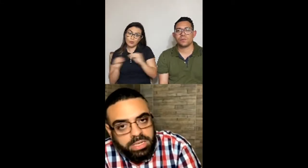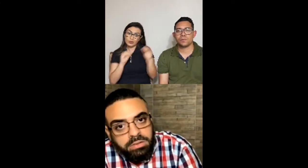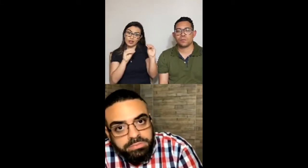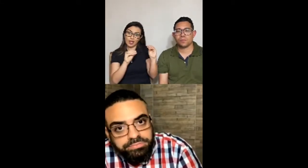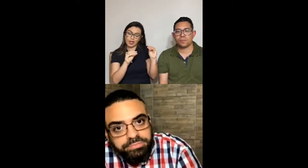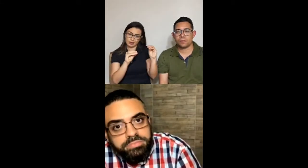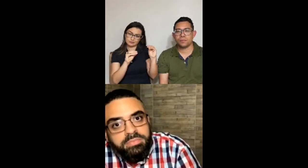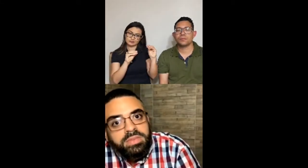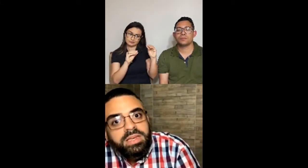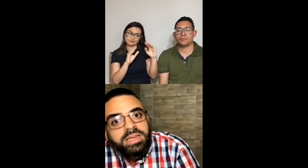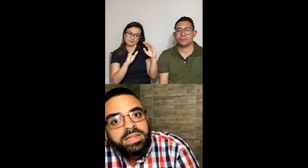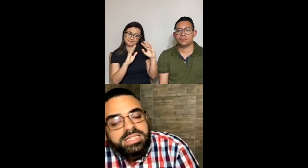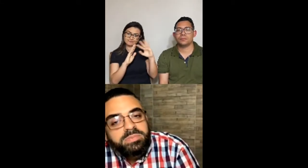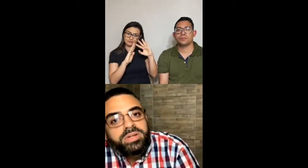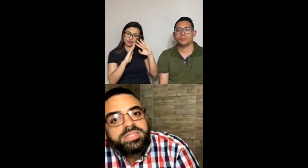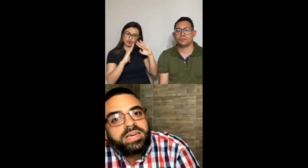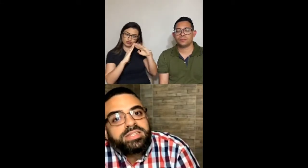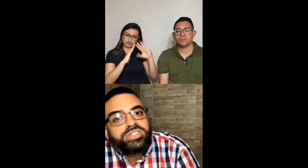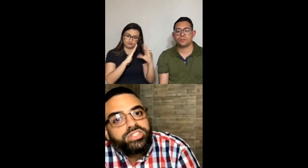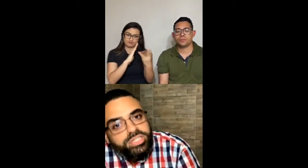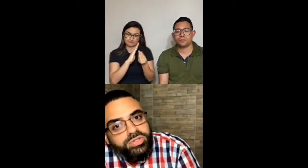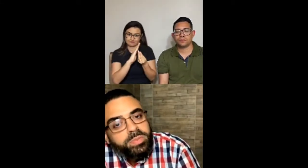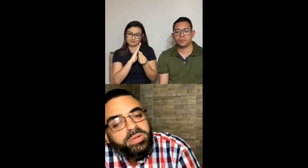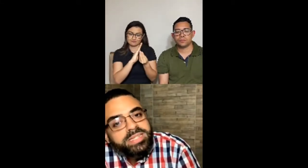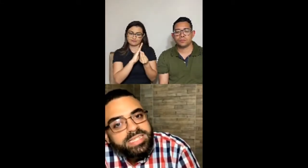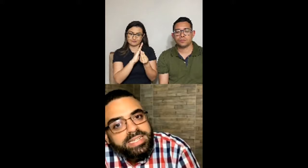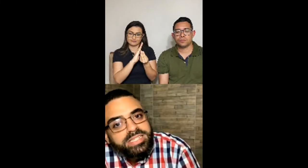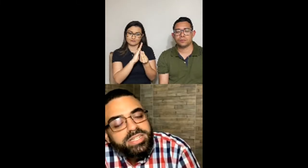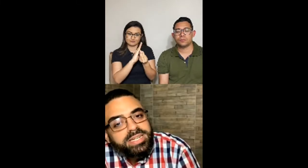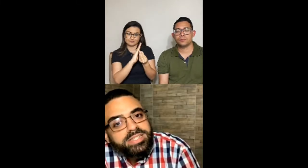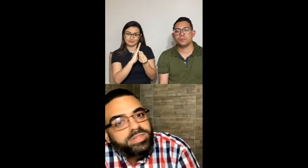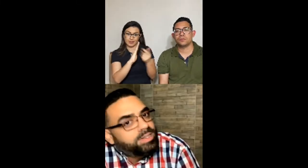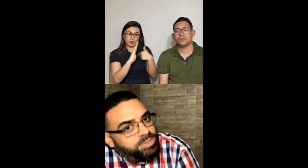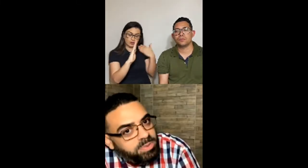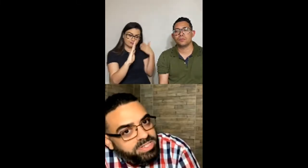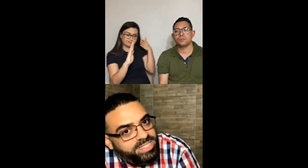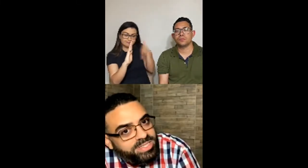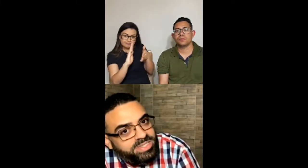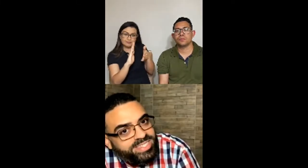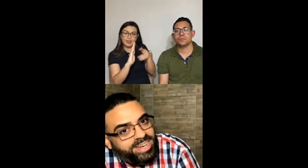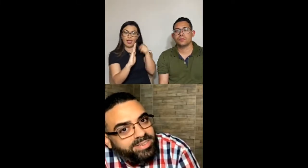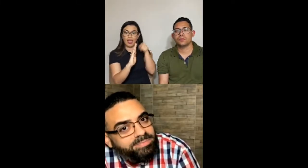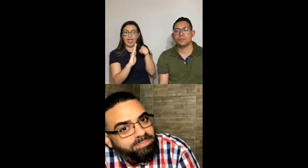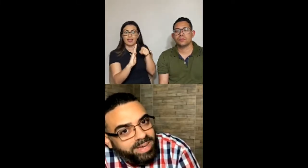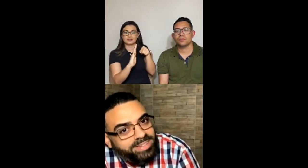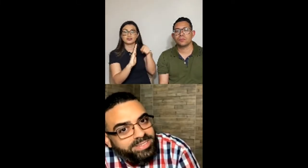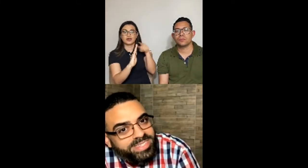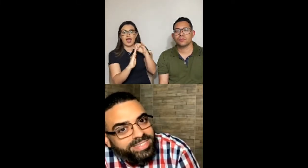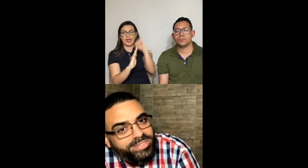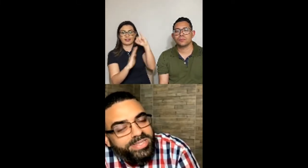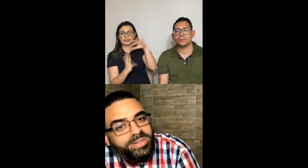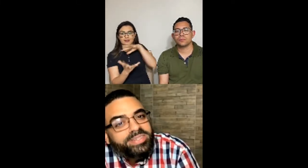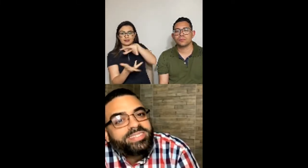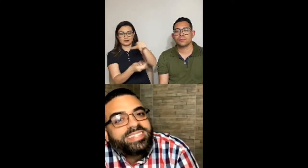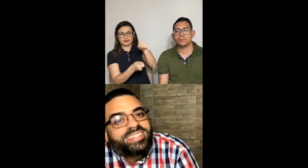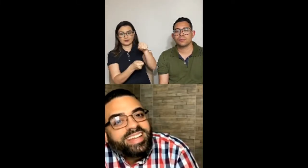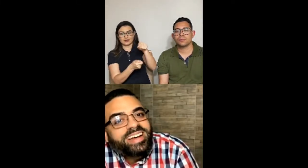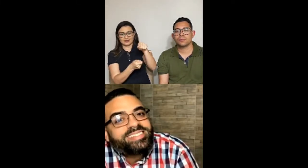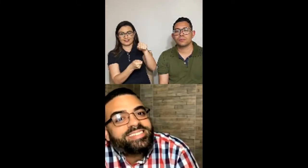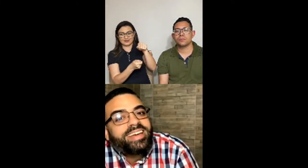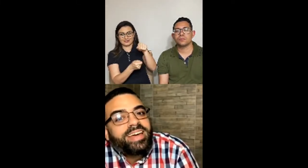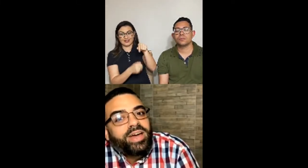para uma igreja mais internacional, E nesse processo a gente descobriu que essa